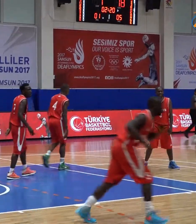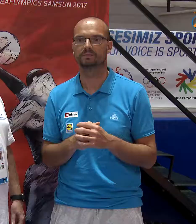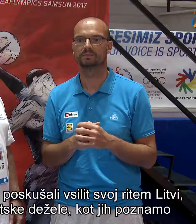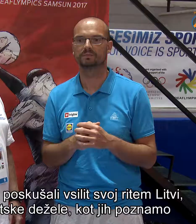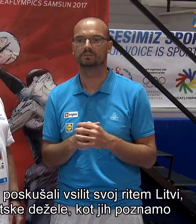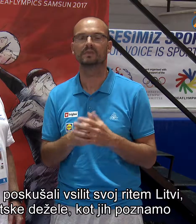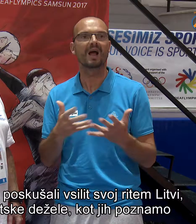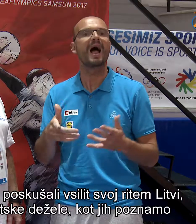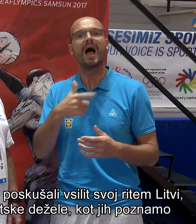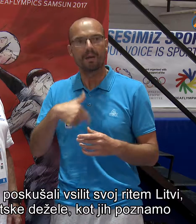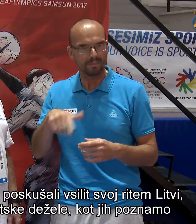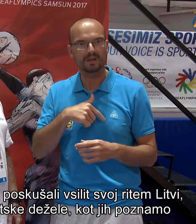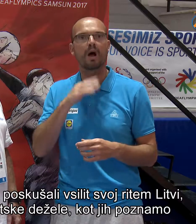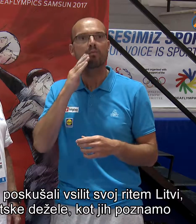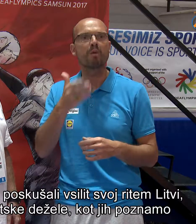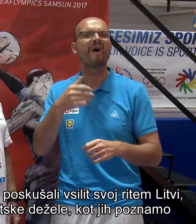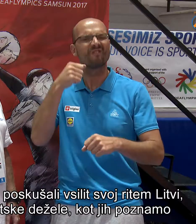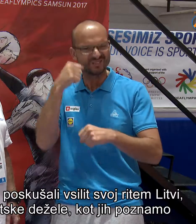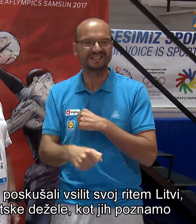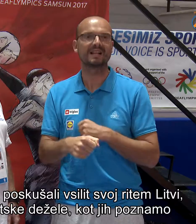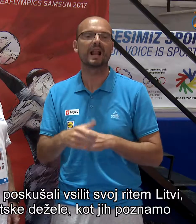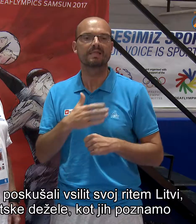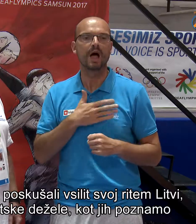Mi bomo predvsem poskušali vsiliti svoj ritem Litvi, to bo ključno.